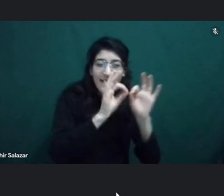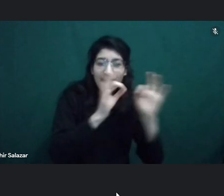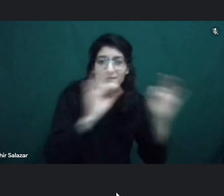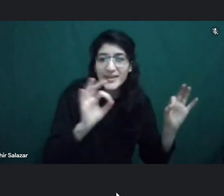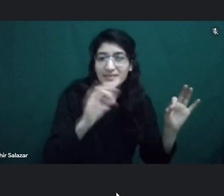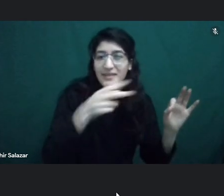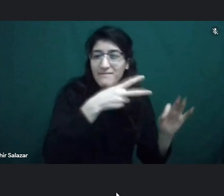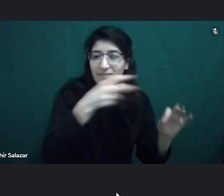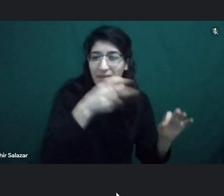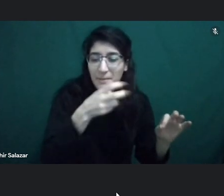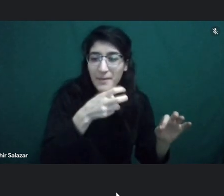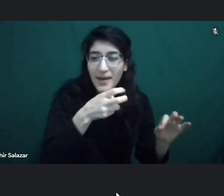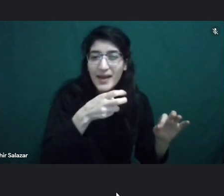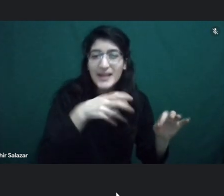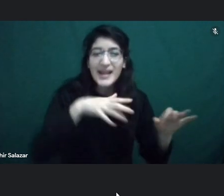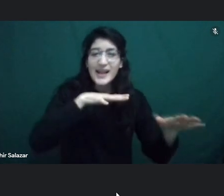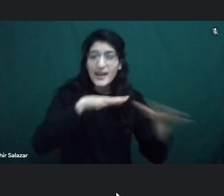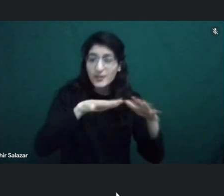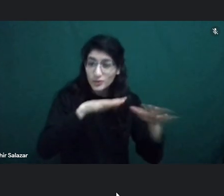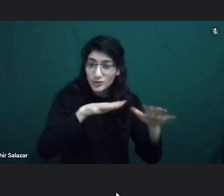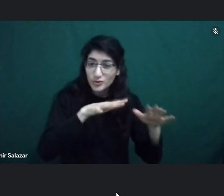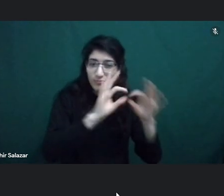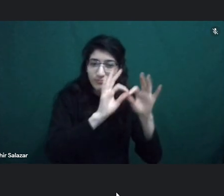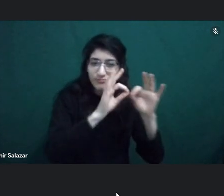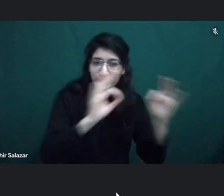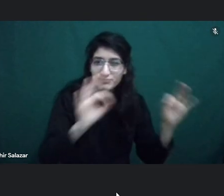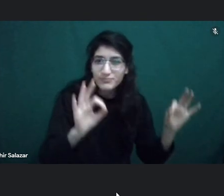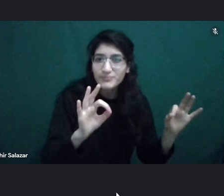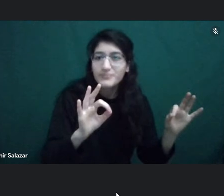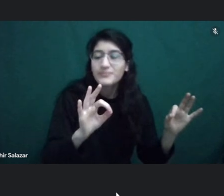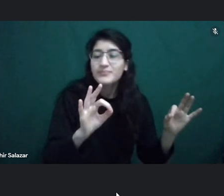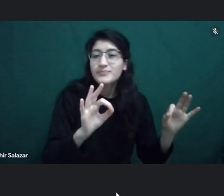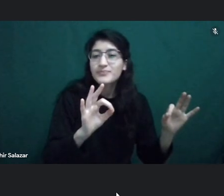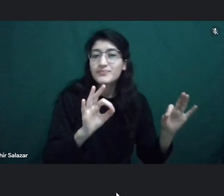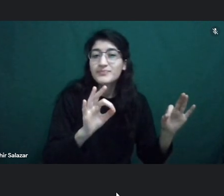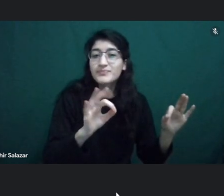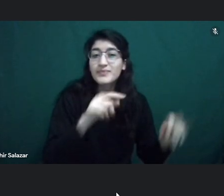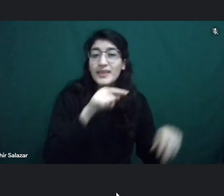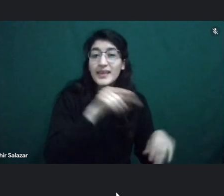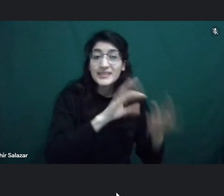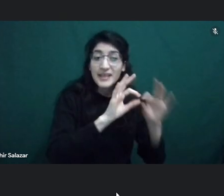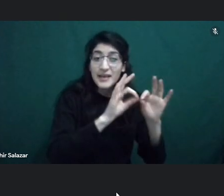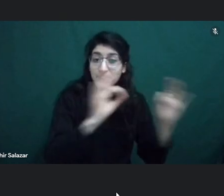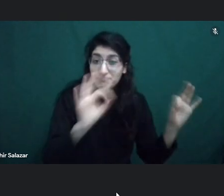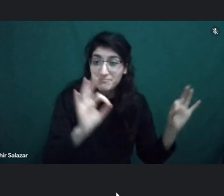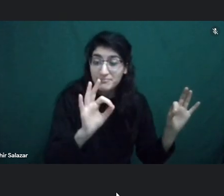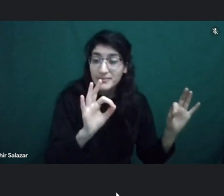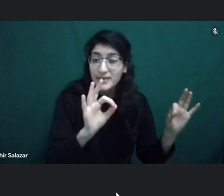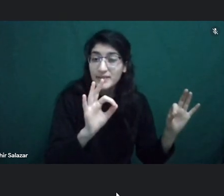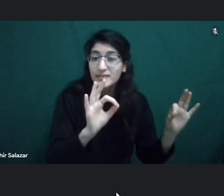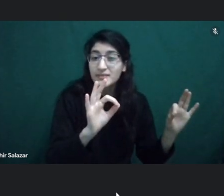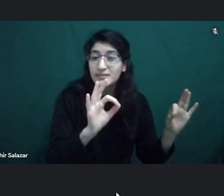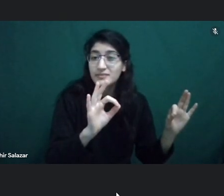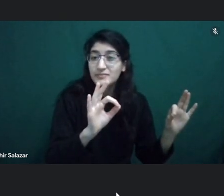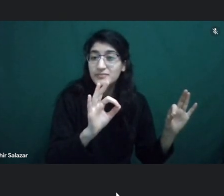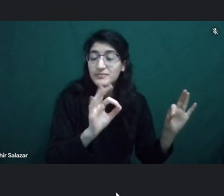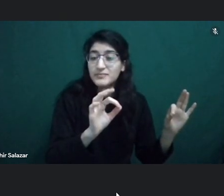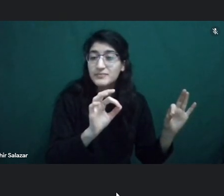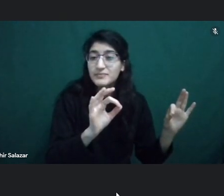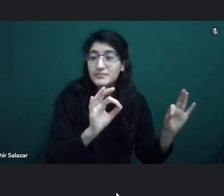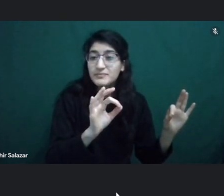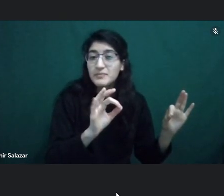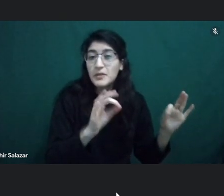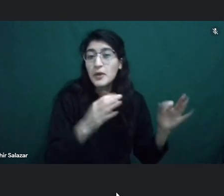de la oración, ¿sí? Y esa frase verbal puede estar compuesta por